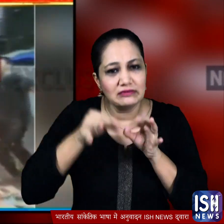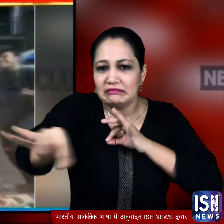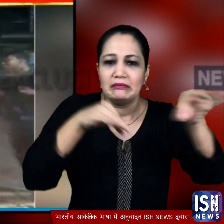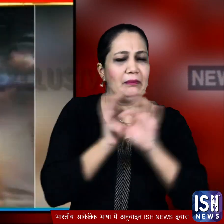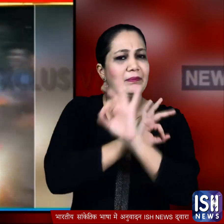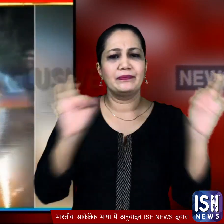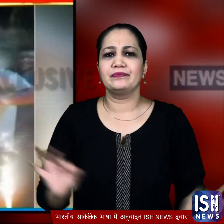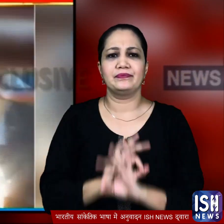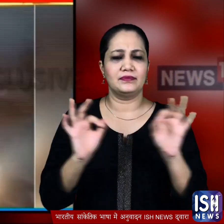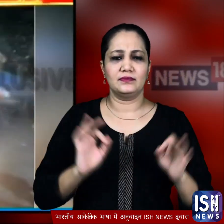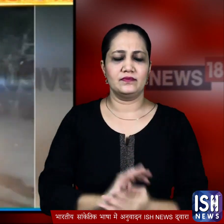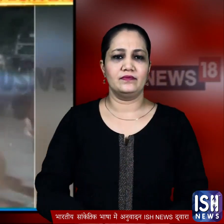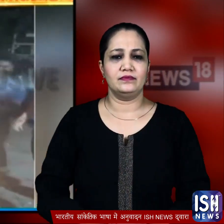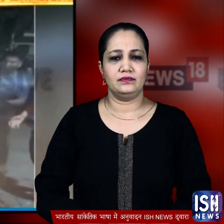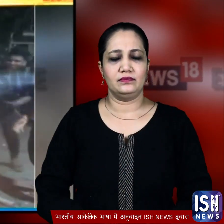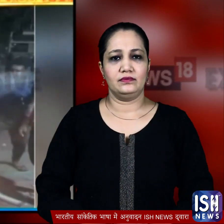समझा।